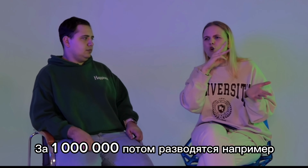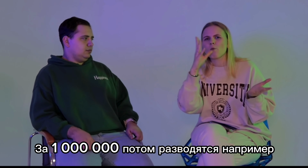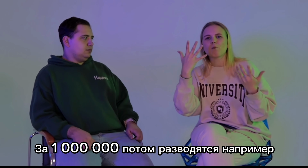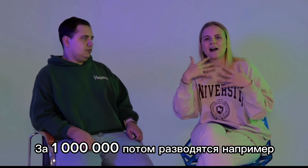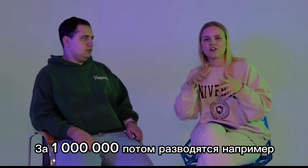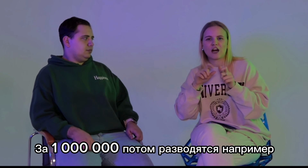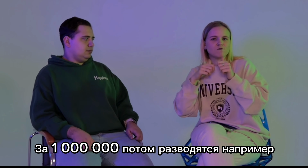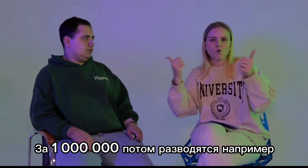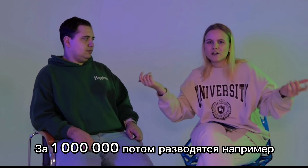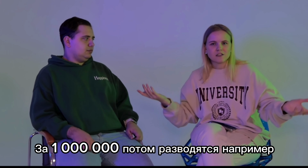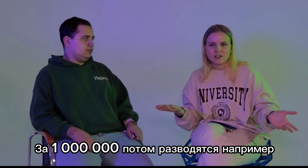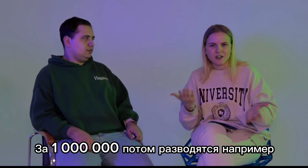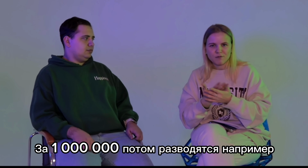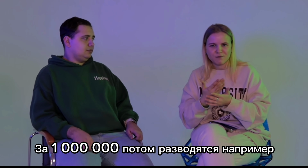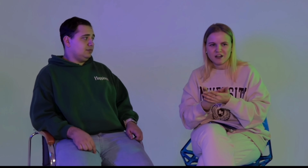миллион платья, разводятся, например.